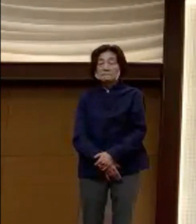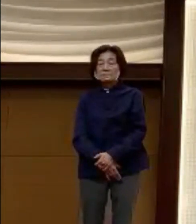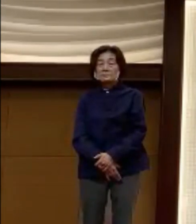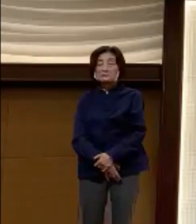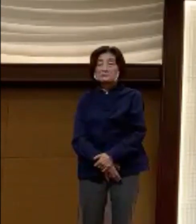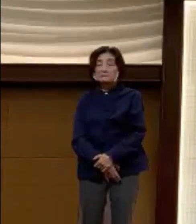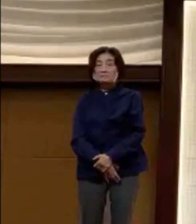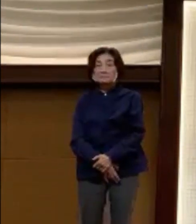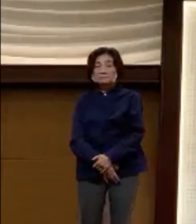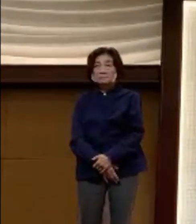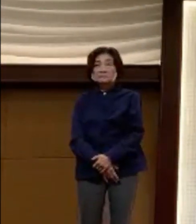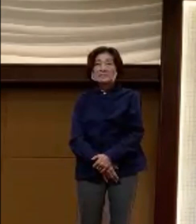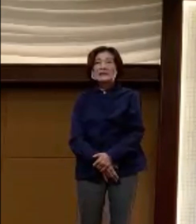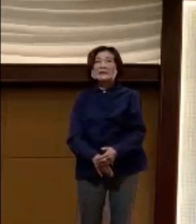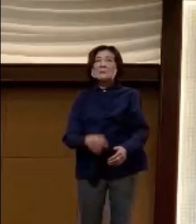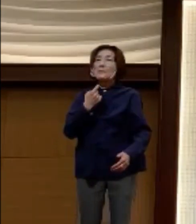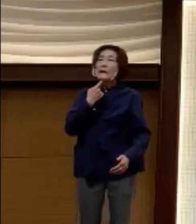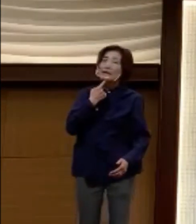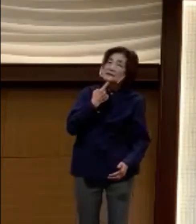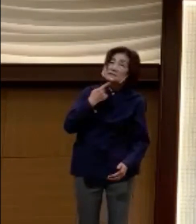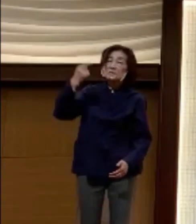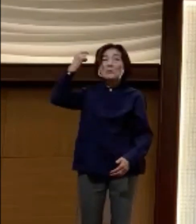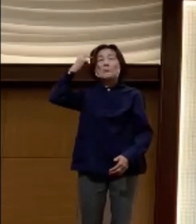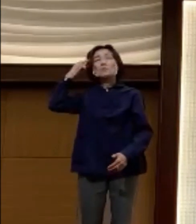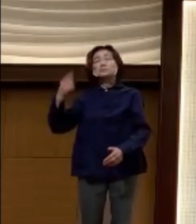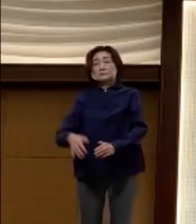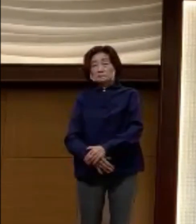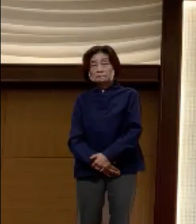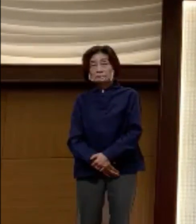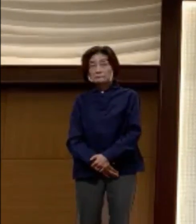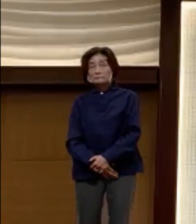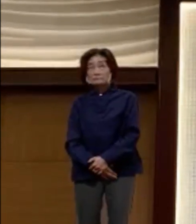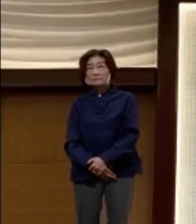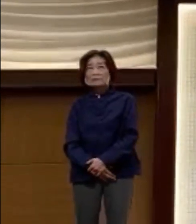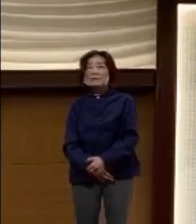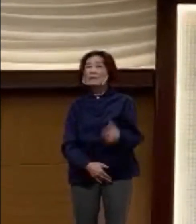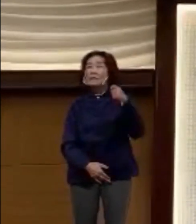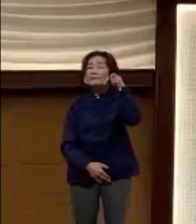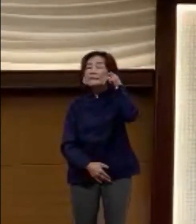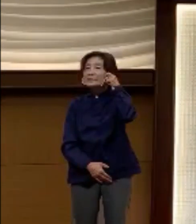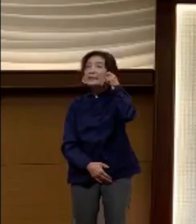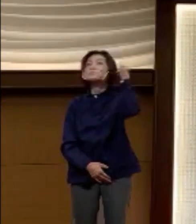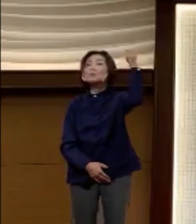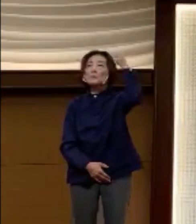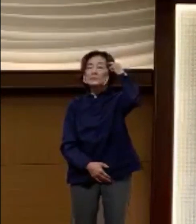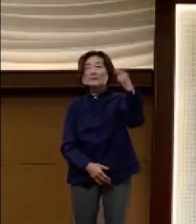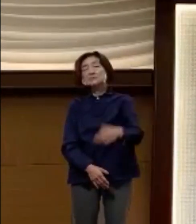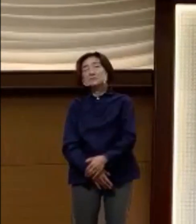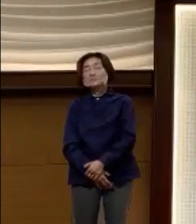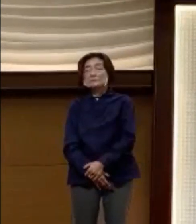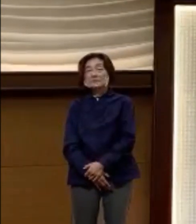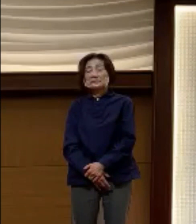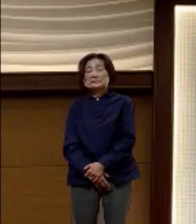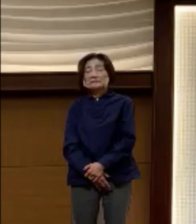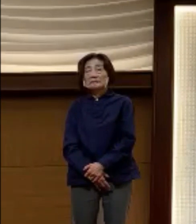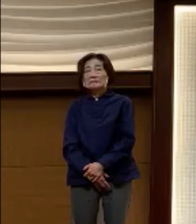ないですか。卑怯じゃないですか。ありえないじゃないですか。